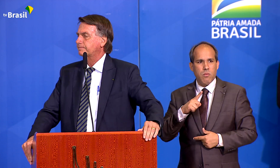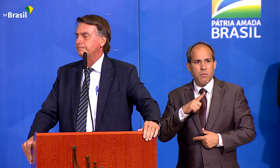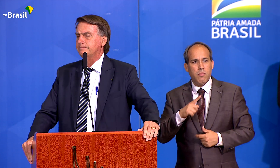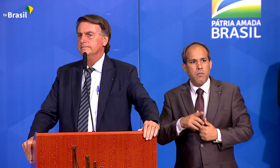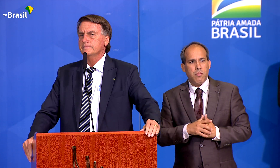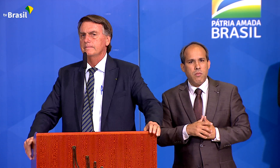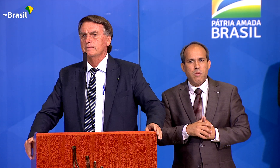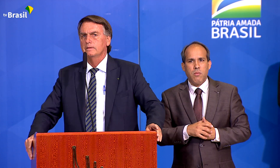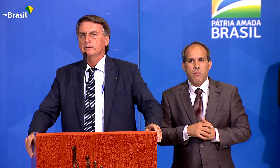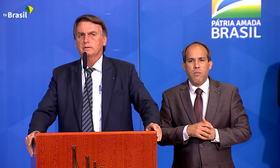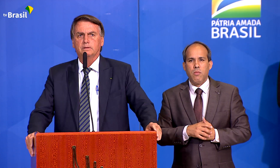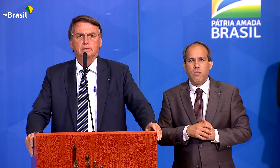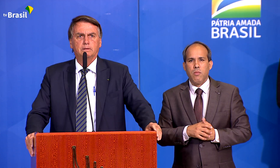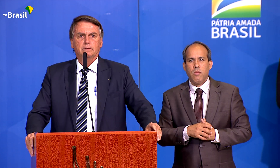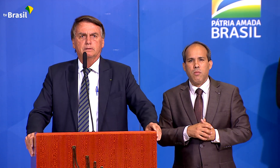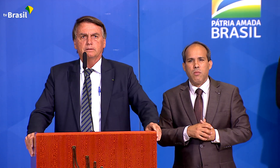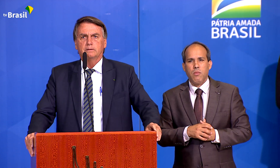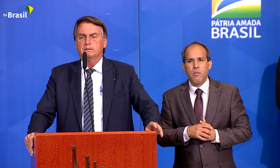evangélica